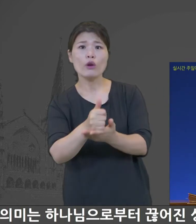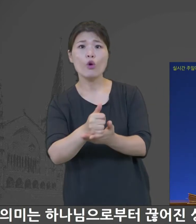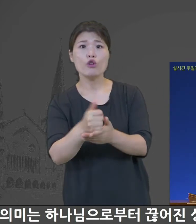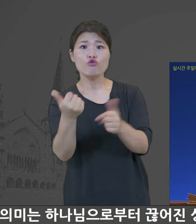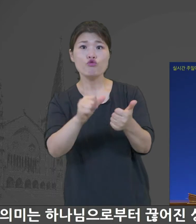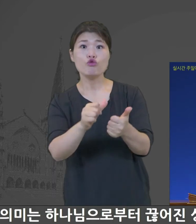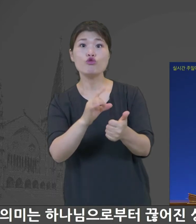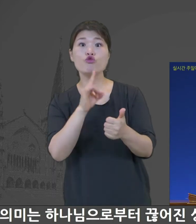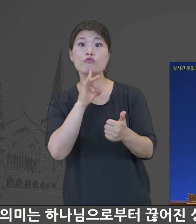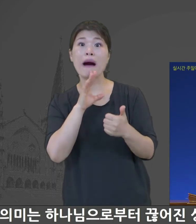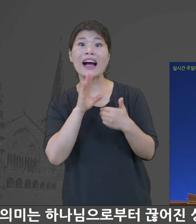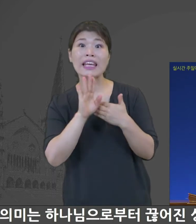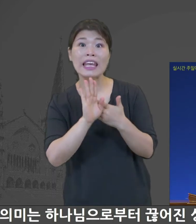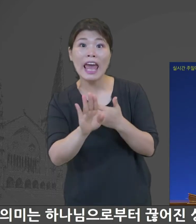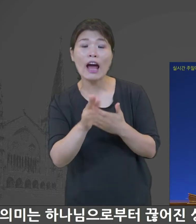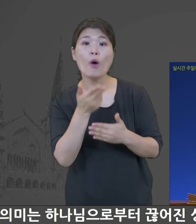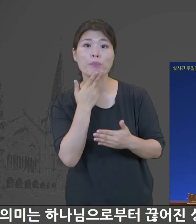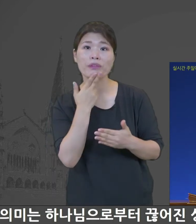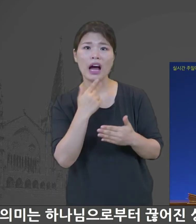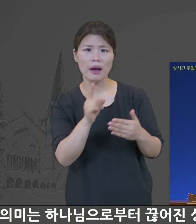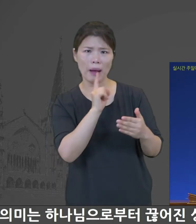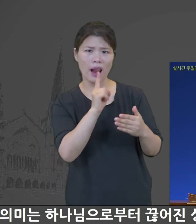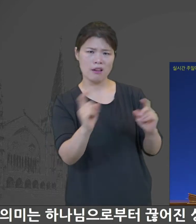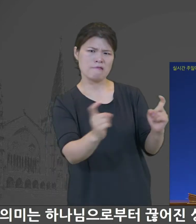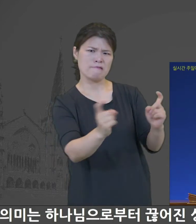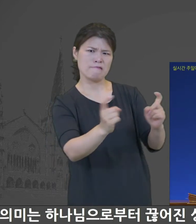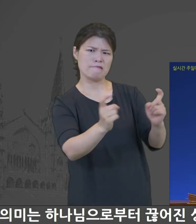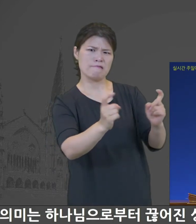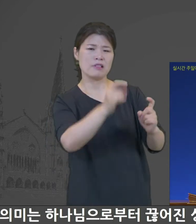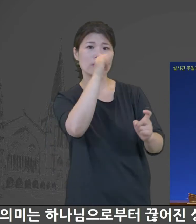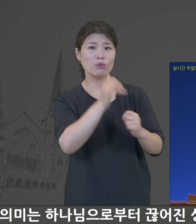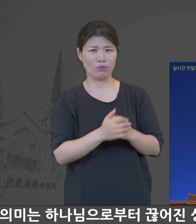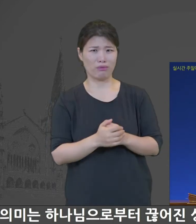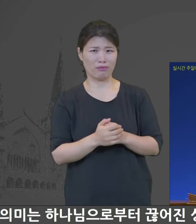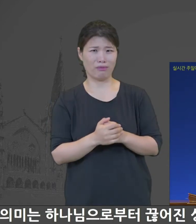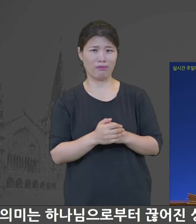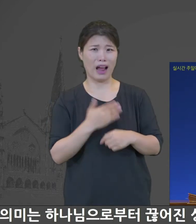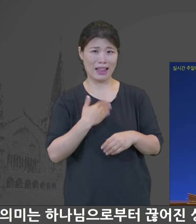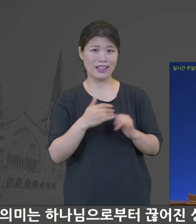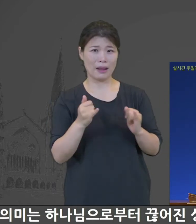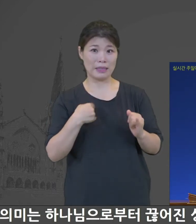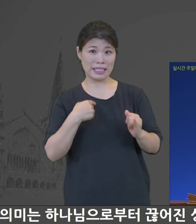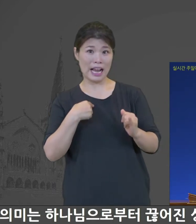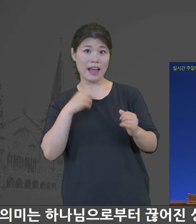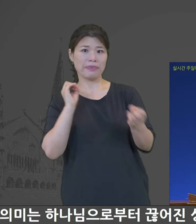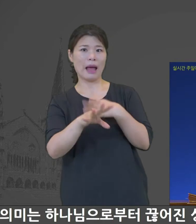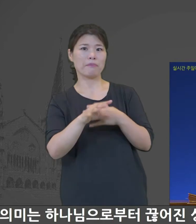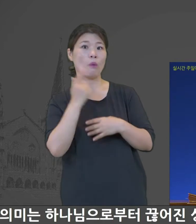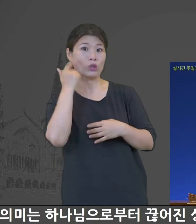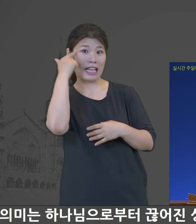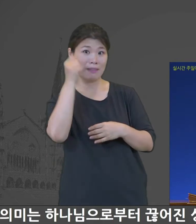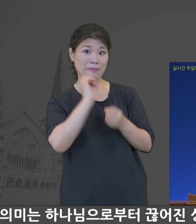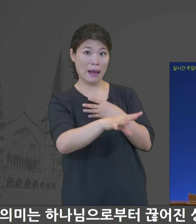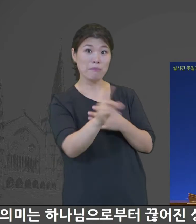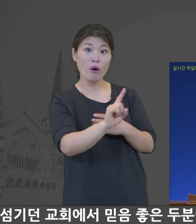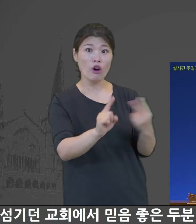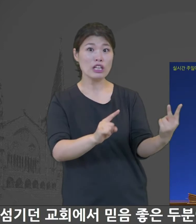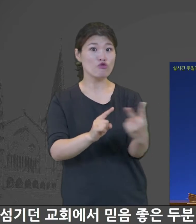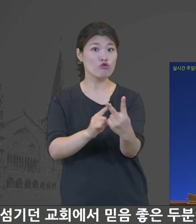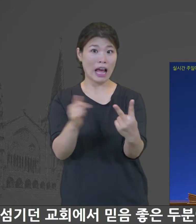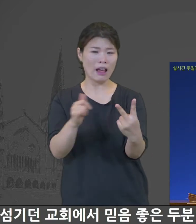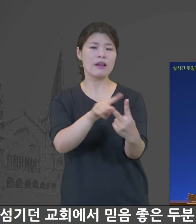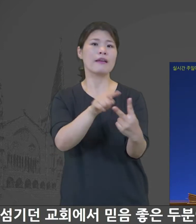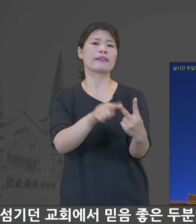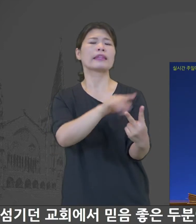거예요. 그래서 서로 옳다고 이 논쟁하는 겁니다. 제가 뭐라고 답했겠습니까? 다